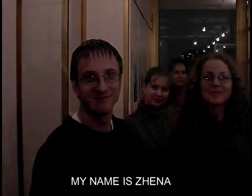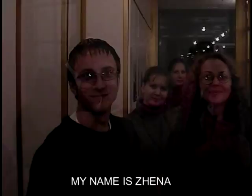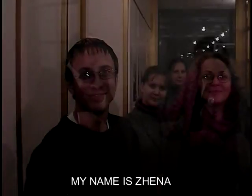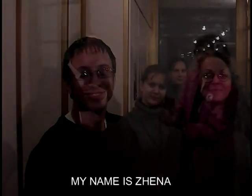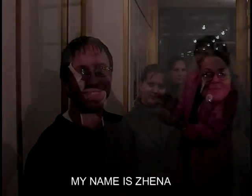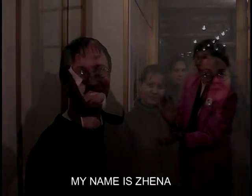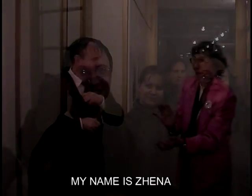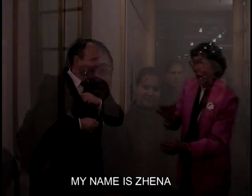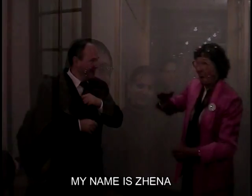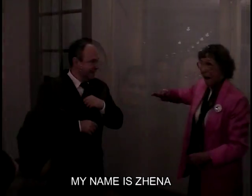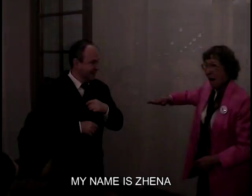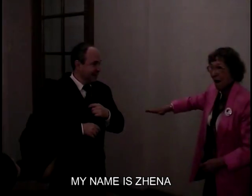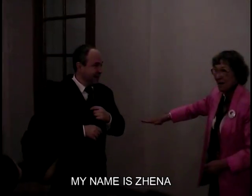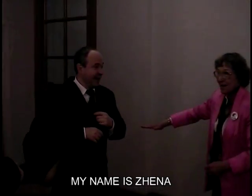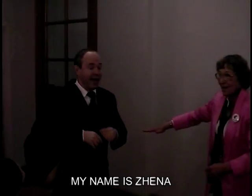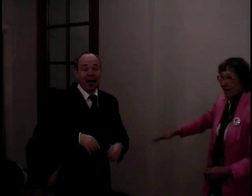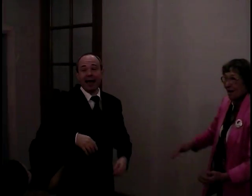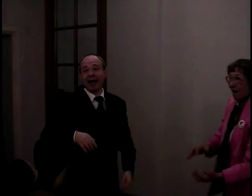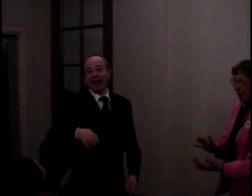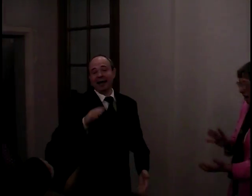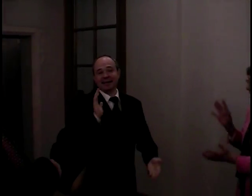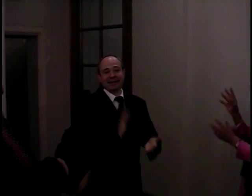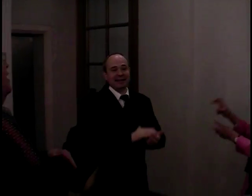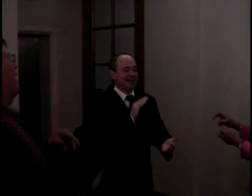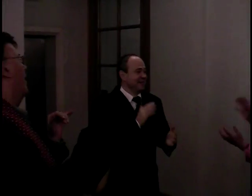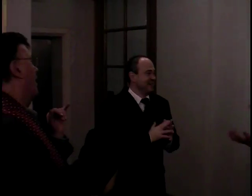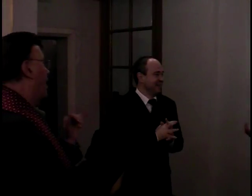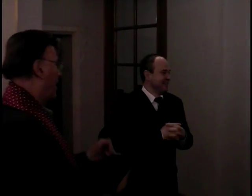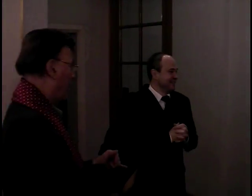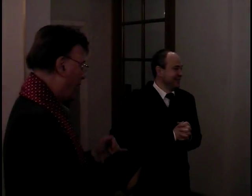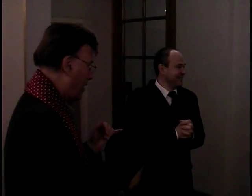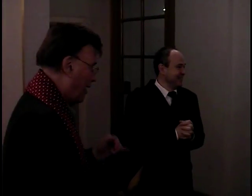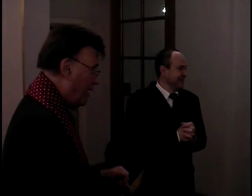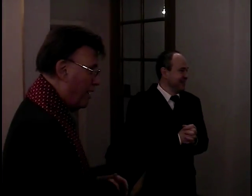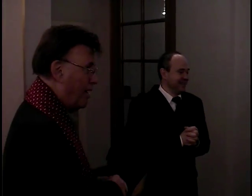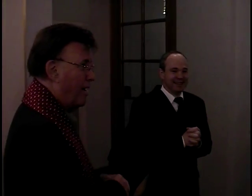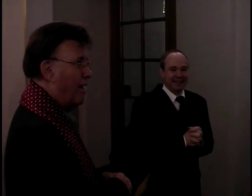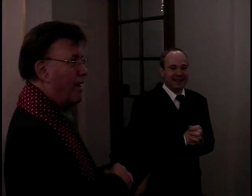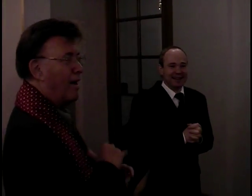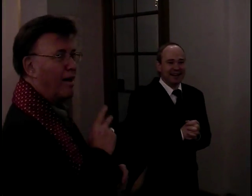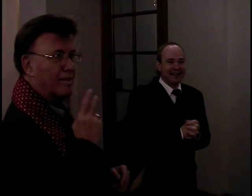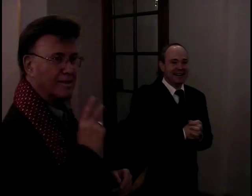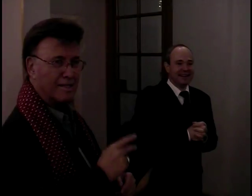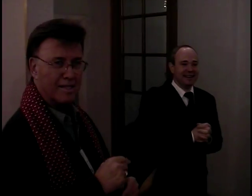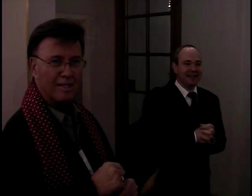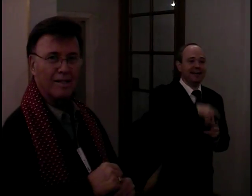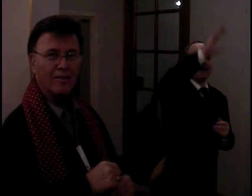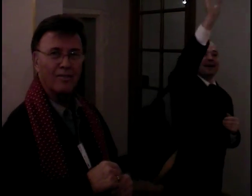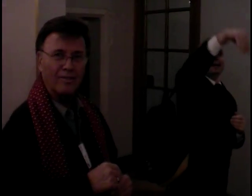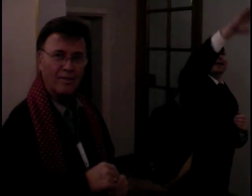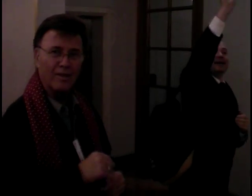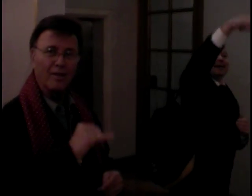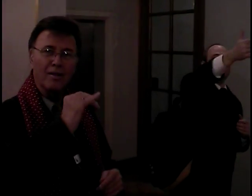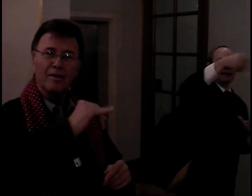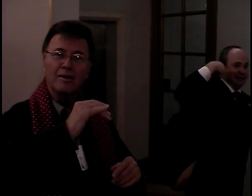Есть уголок на московской земле, в северной части столицы, где не бываю, но к